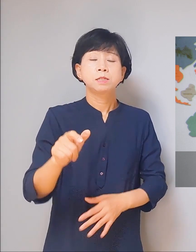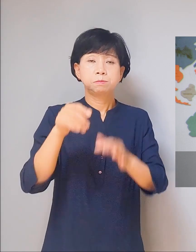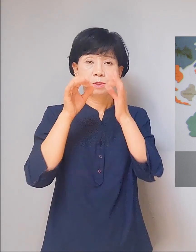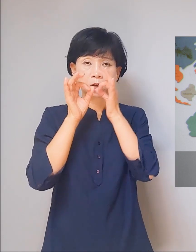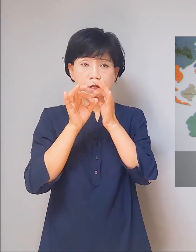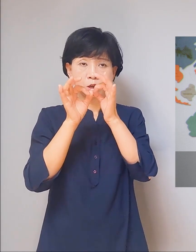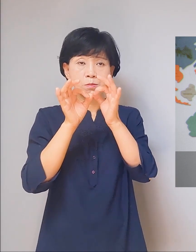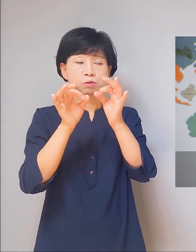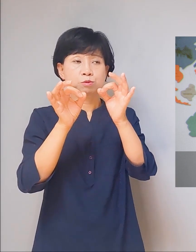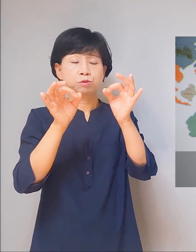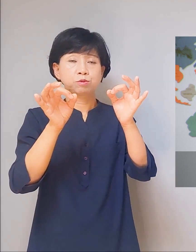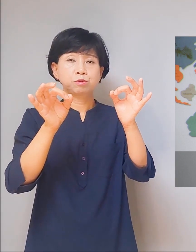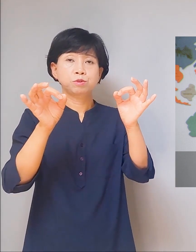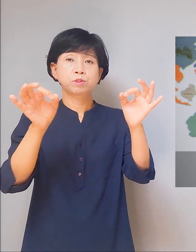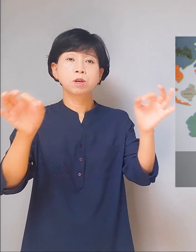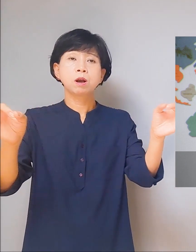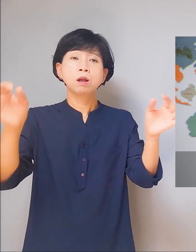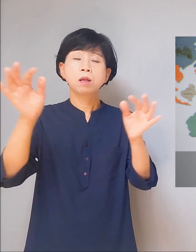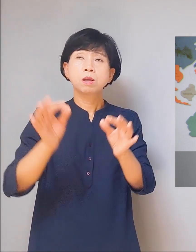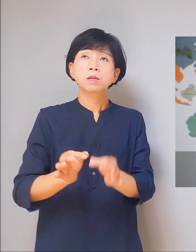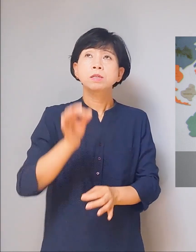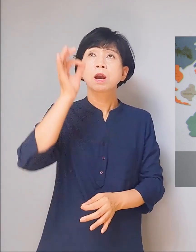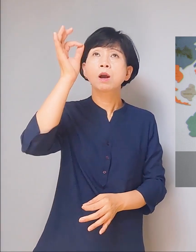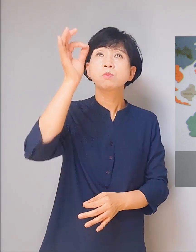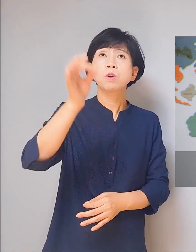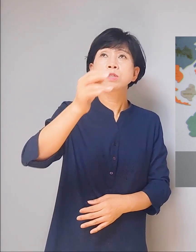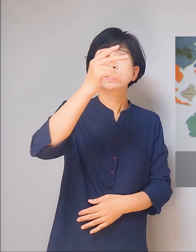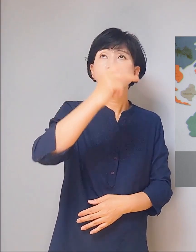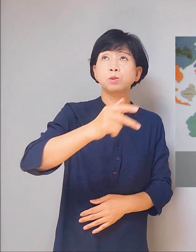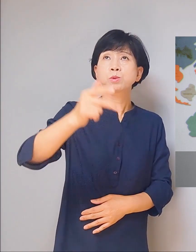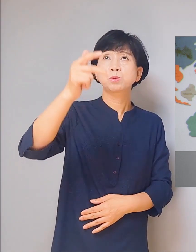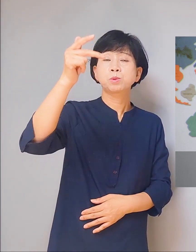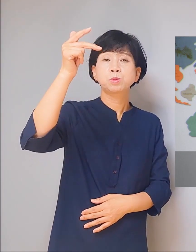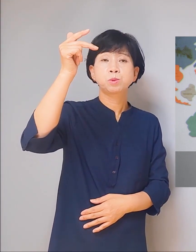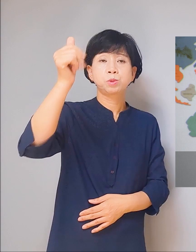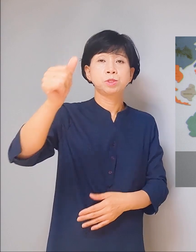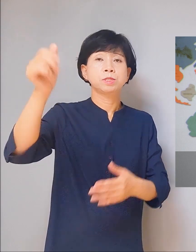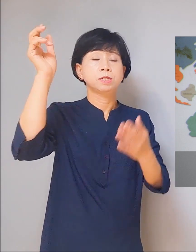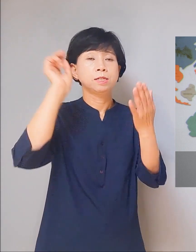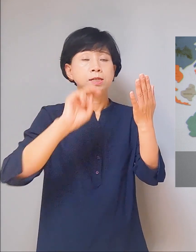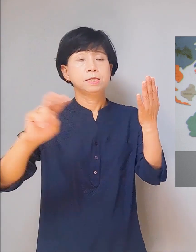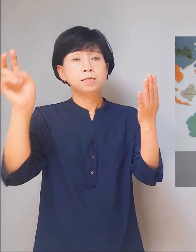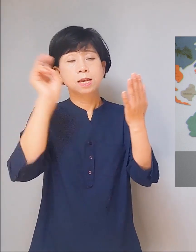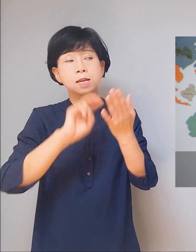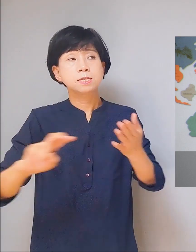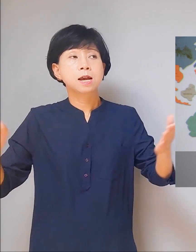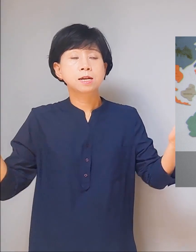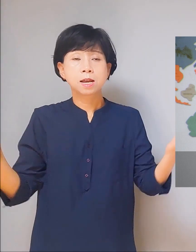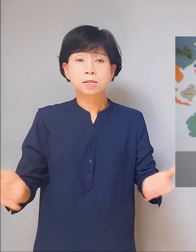할렐루야를 힘차게 불러 영원히 주를